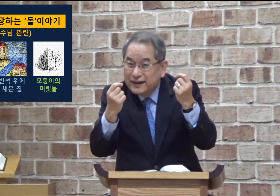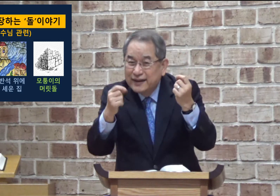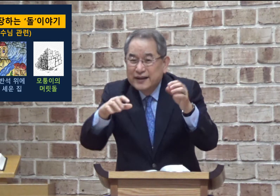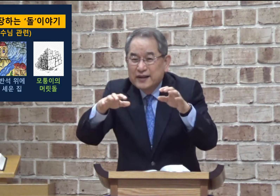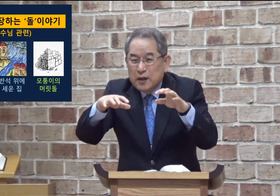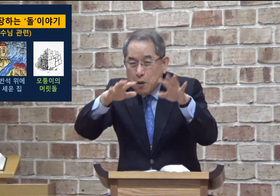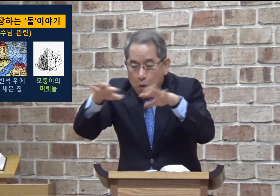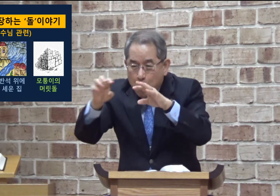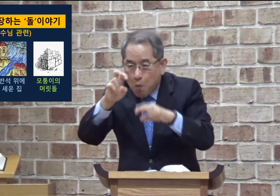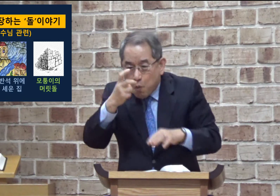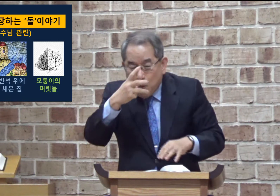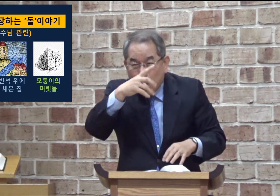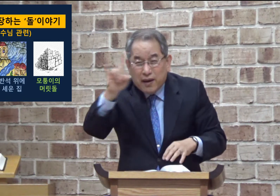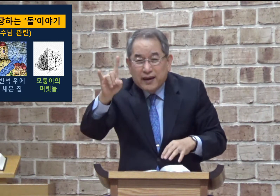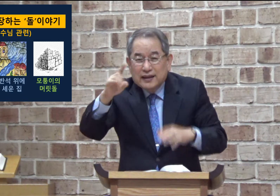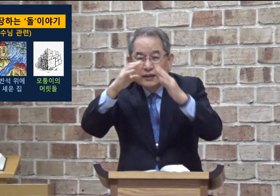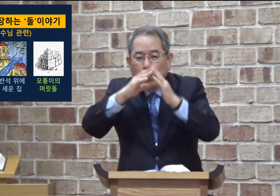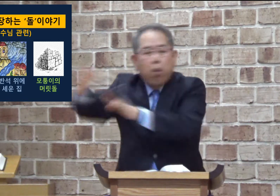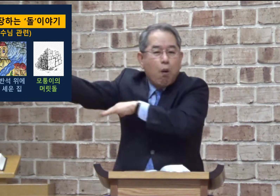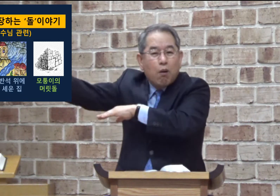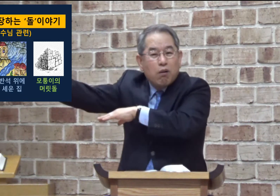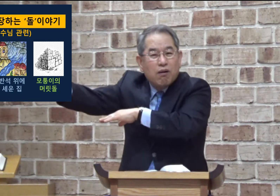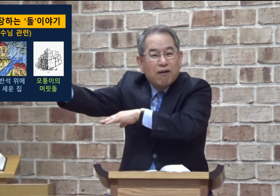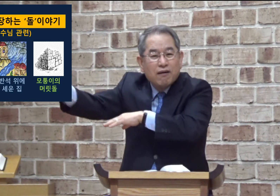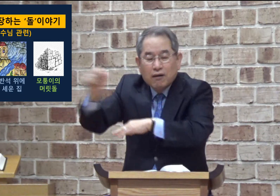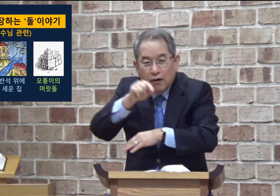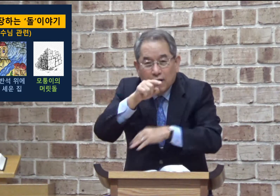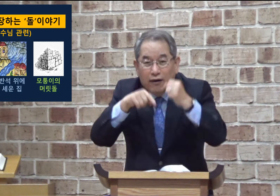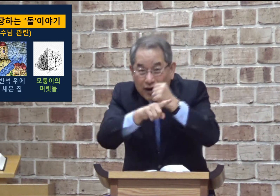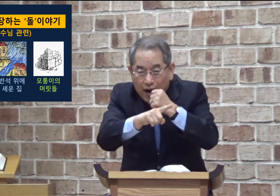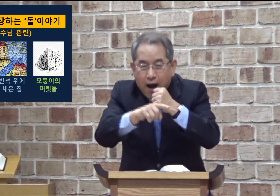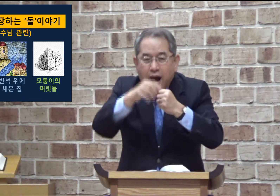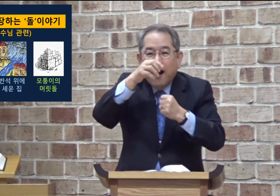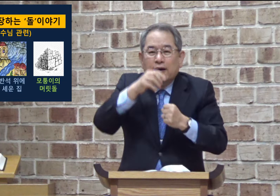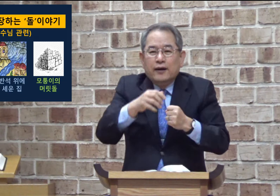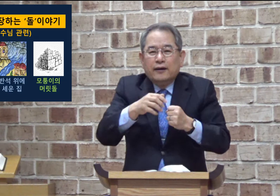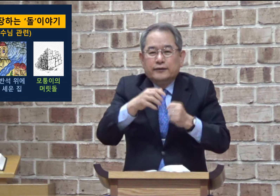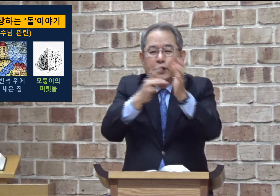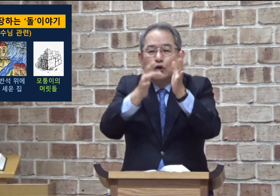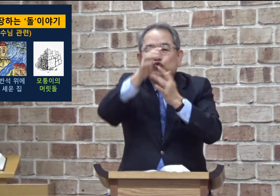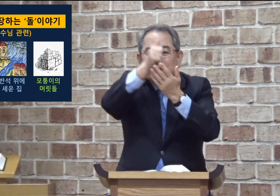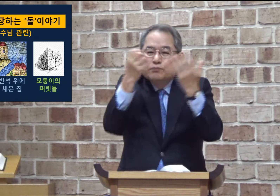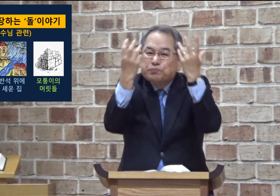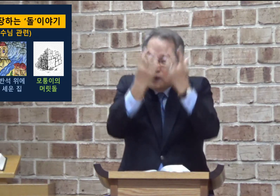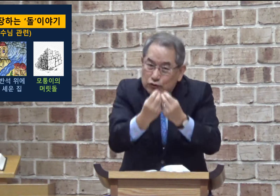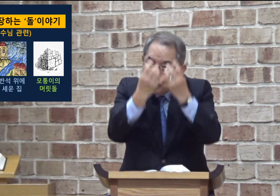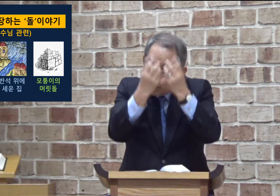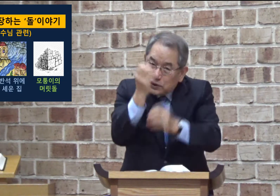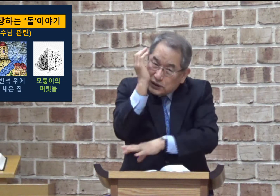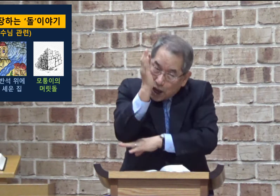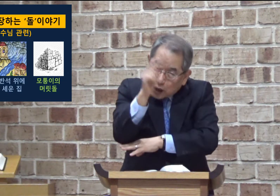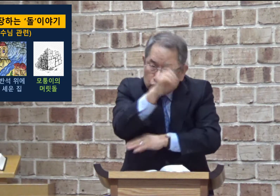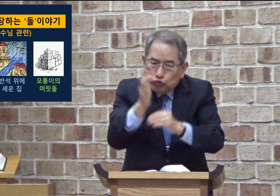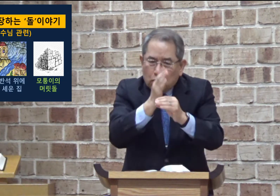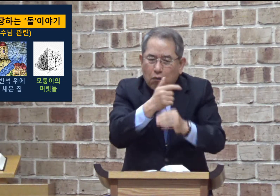그것은 예수님께서 비유로 말씀하신 가운데 정말 중요한 말씀입니다. 반석 위에